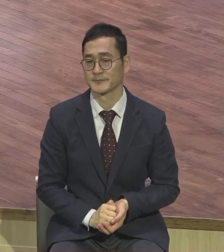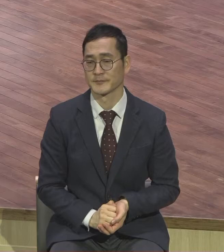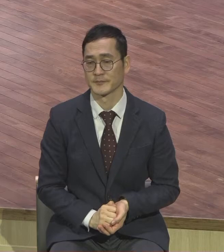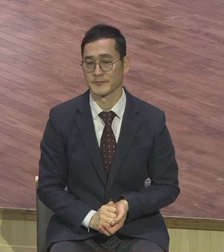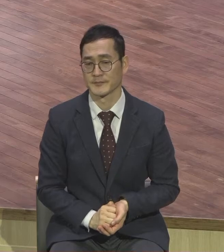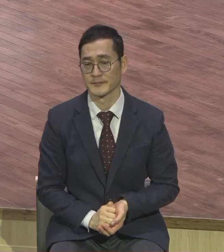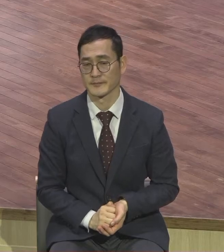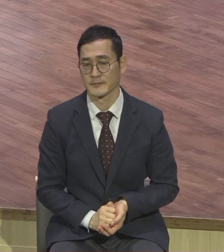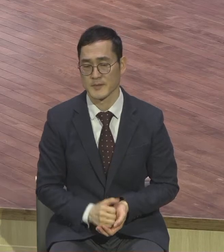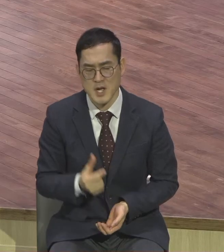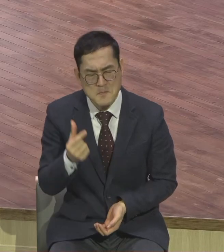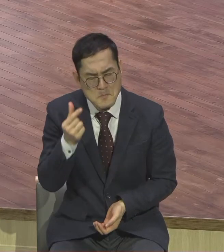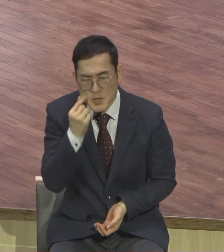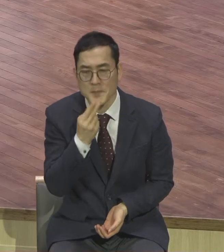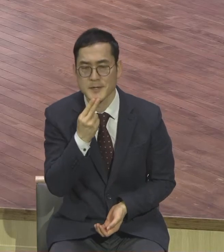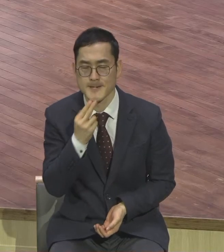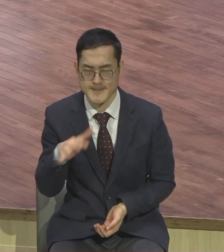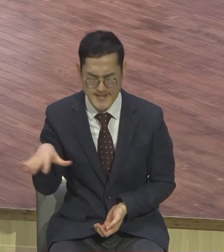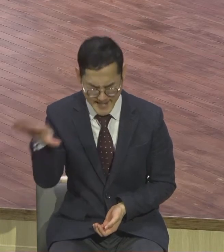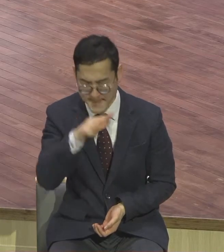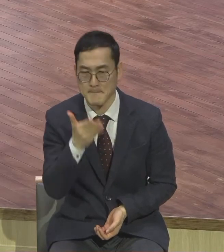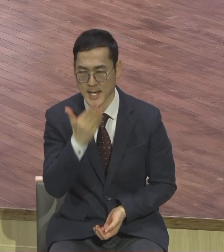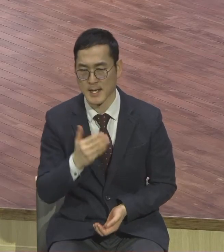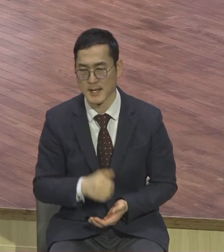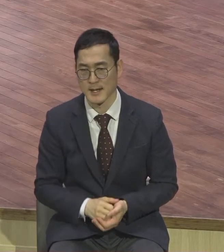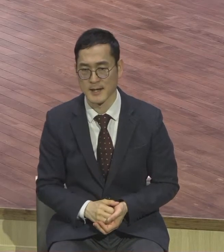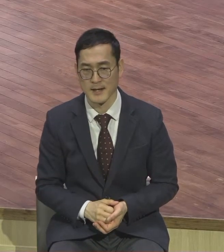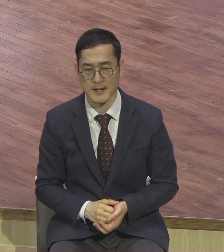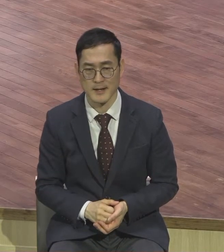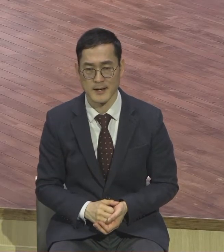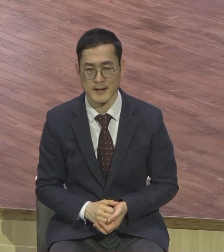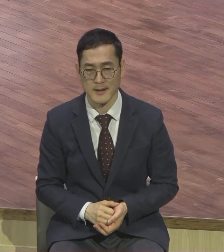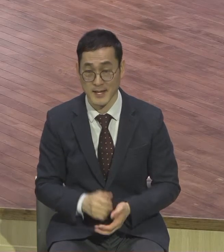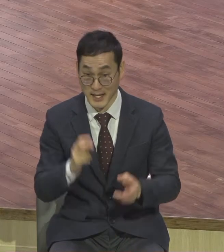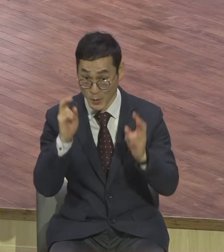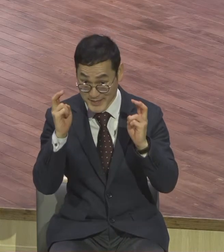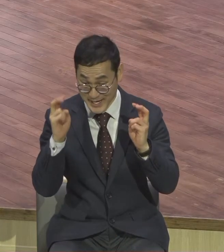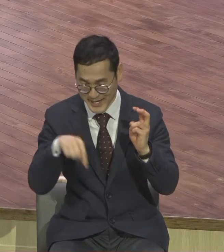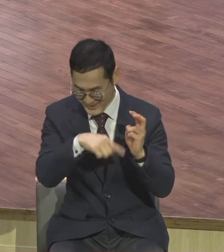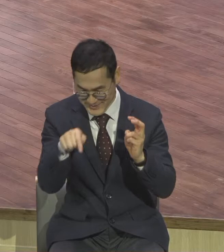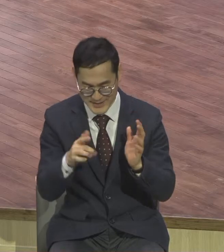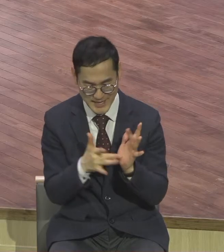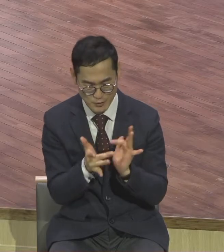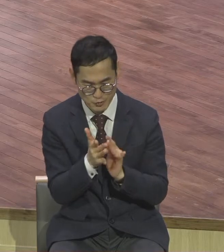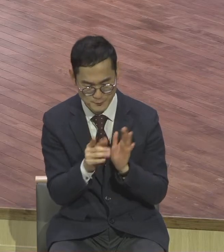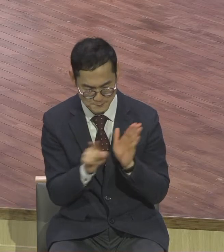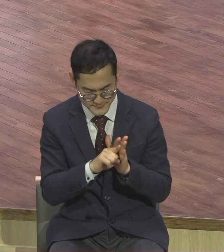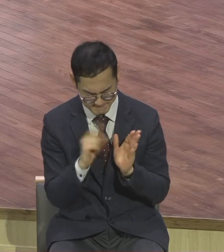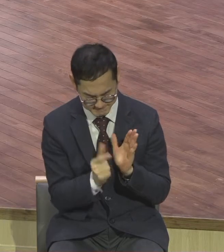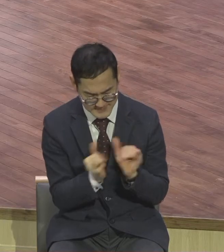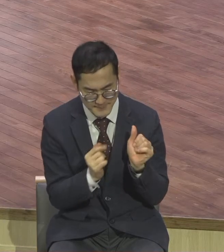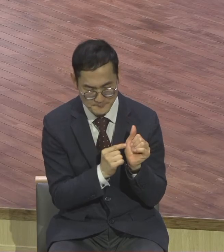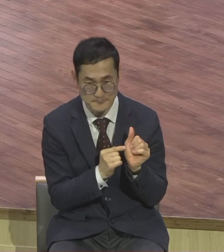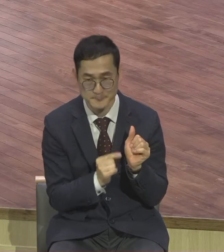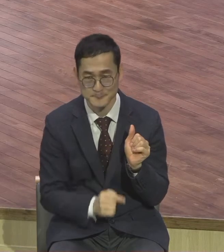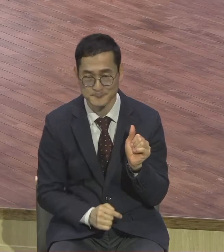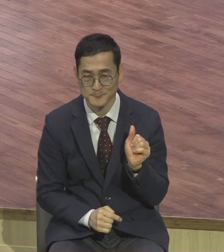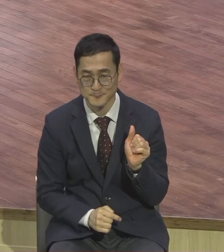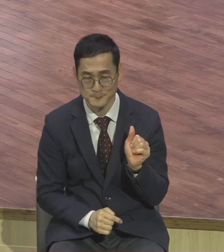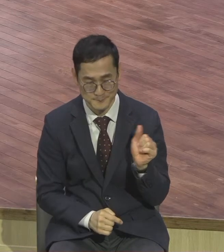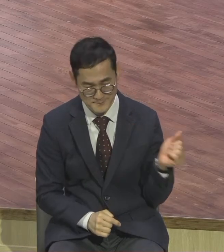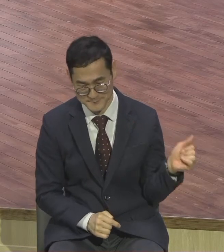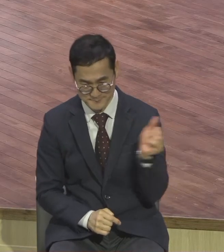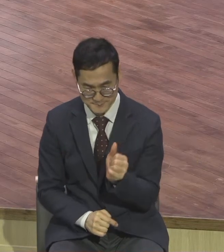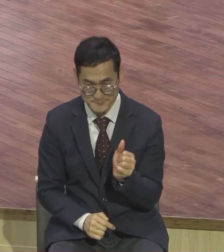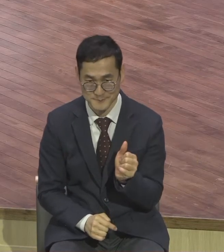못할 것이 없어요. 예수님의 사람은 한 사람만 제대로 그 직장이 있다면 그 직장은 시간 문제지 보고마가 되게 돼 있어요.